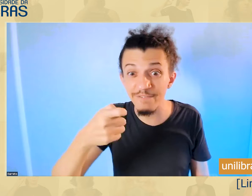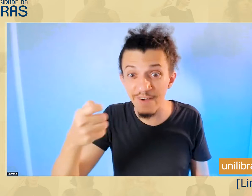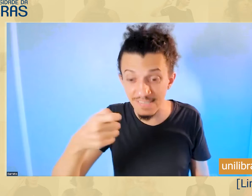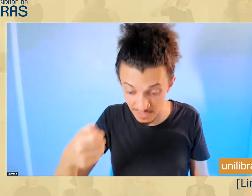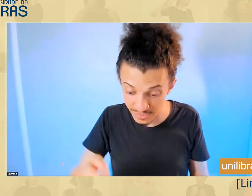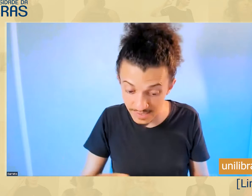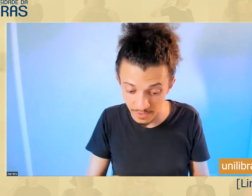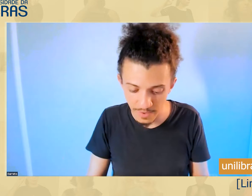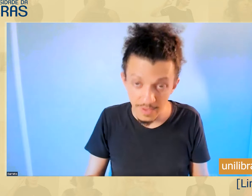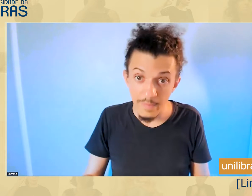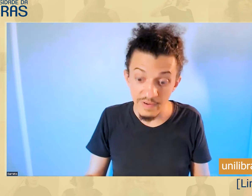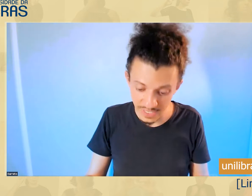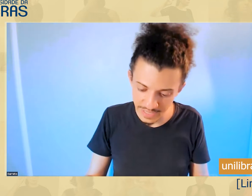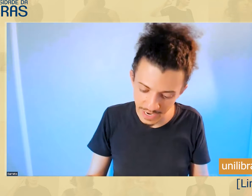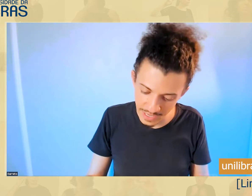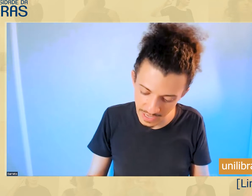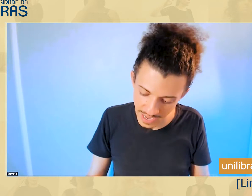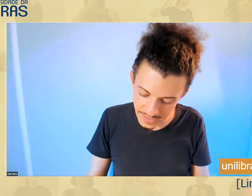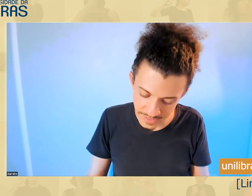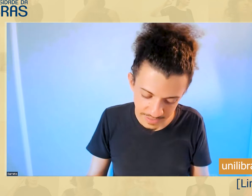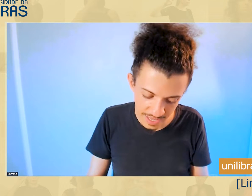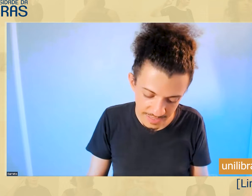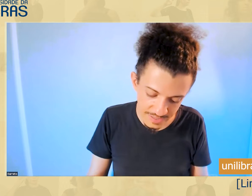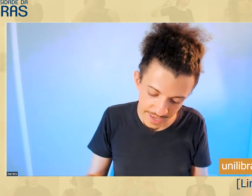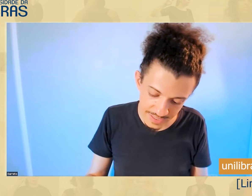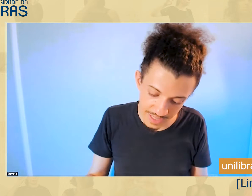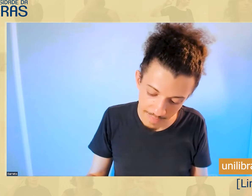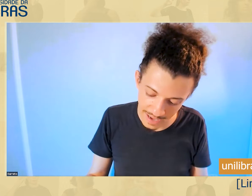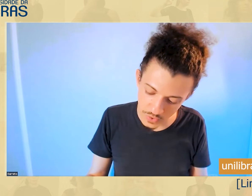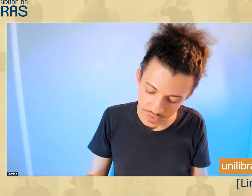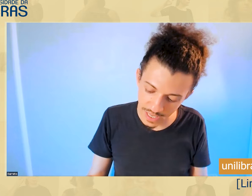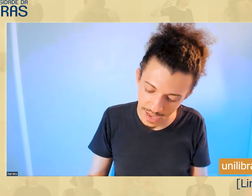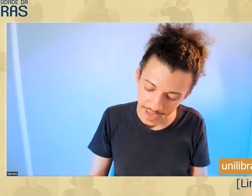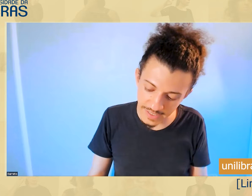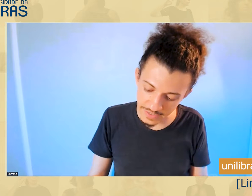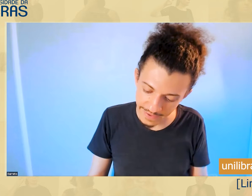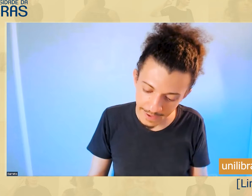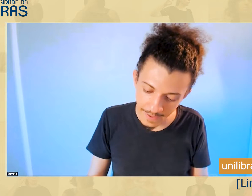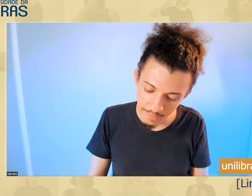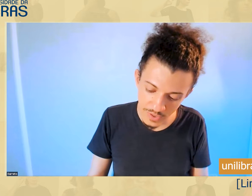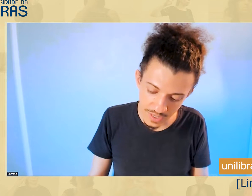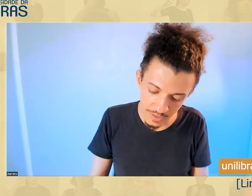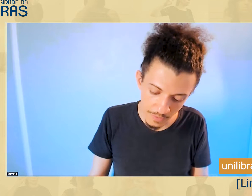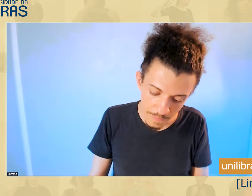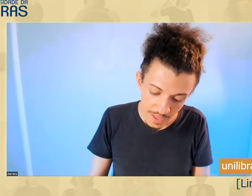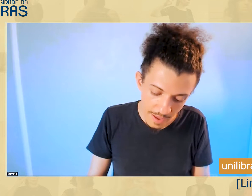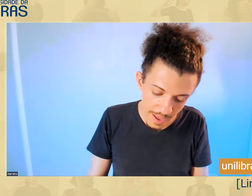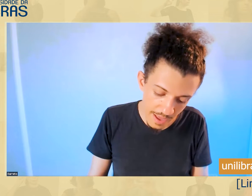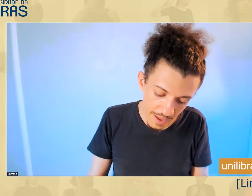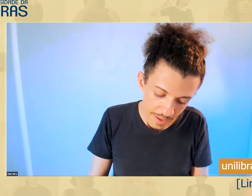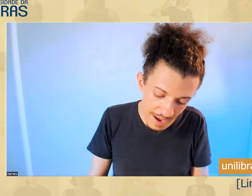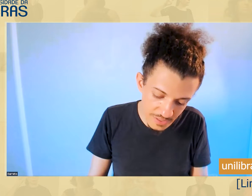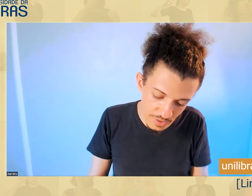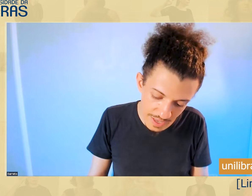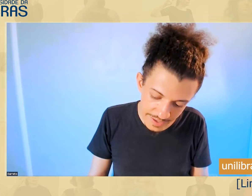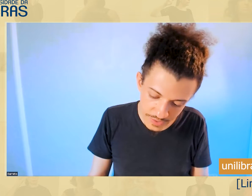como é que você faz essa anotação, para você ter ali esses sinais temáticos daquela área que você estiver buscando.